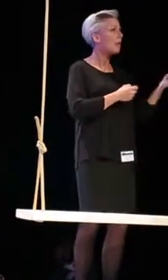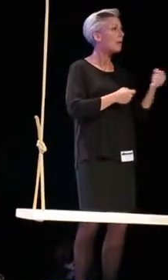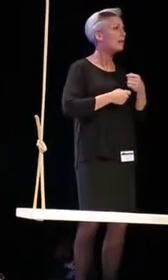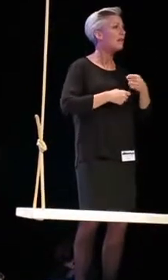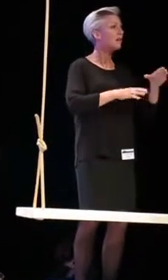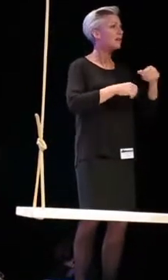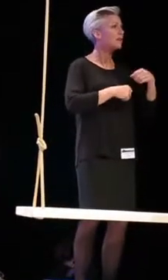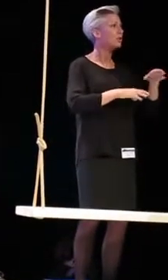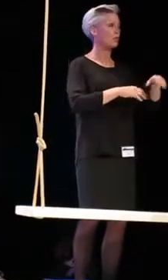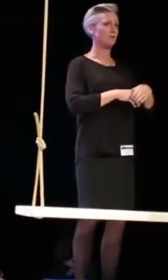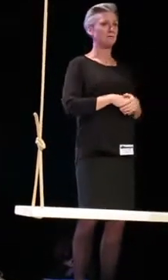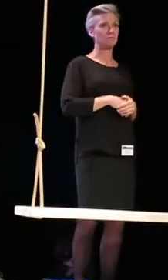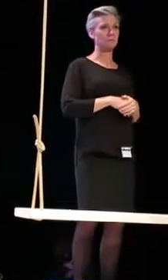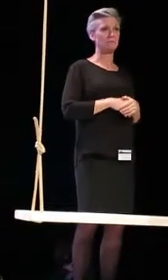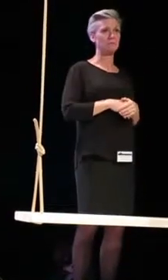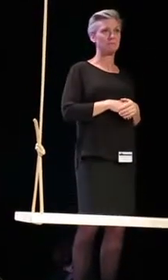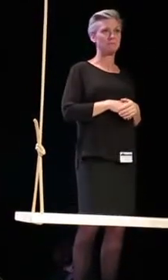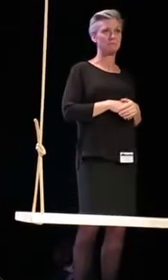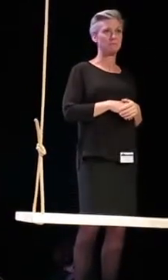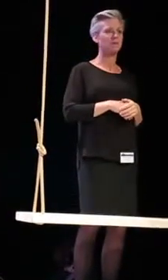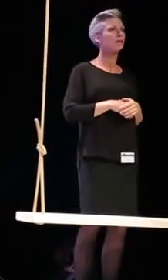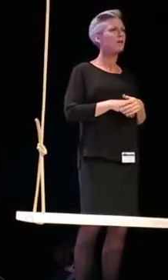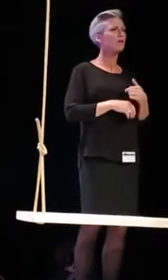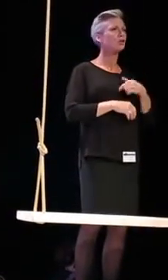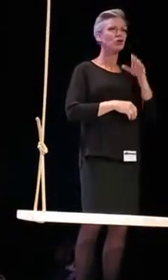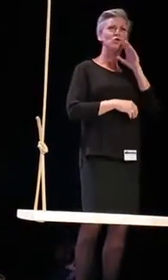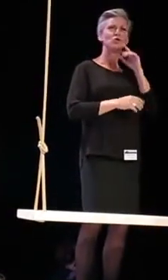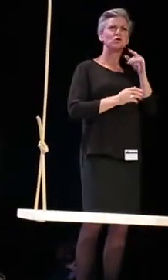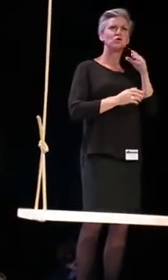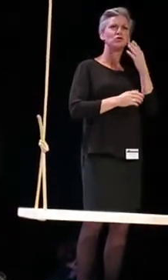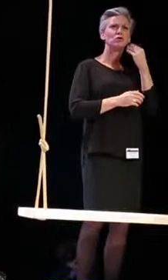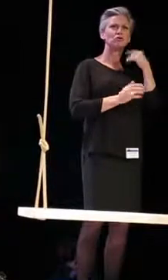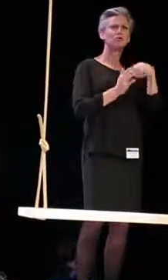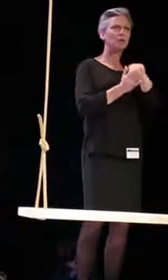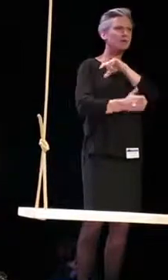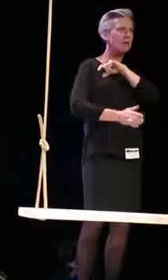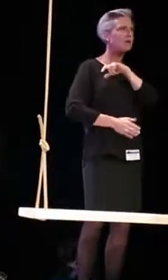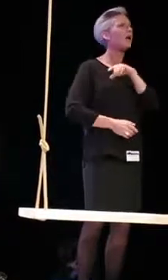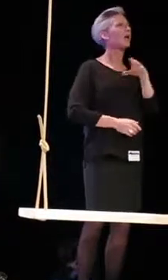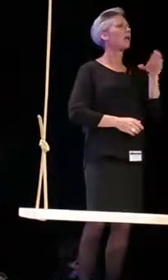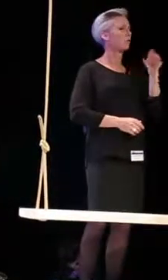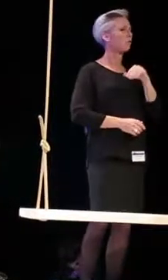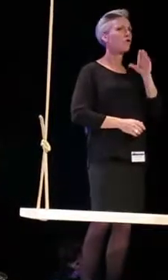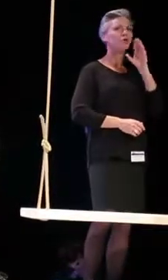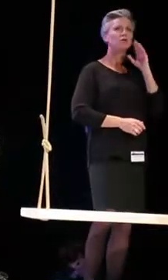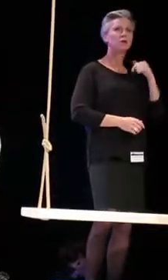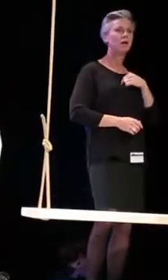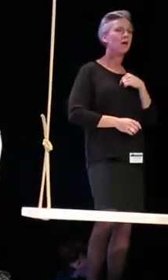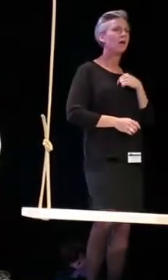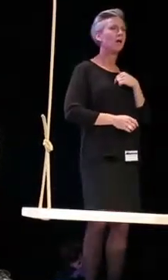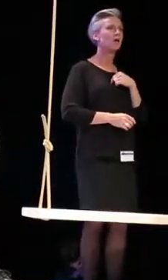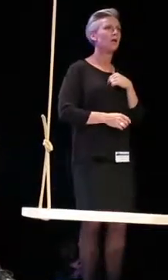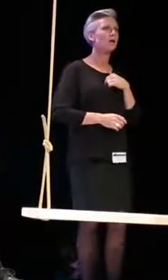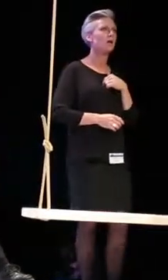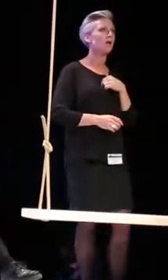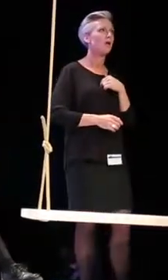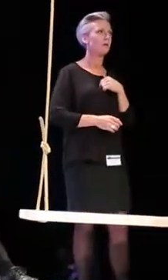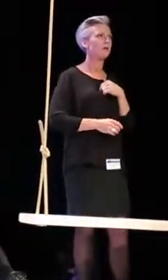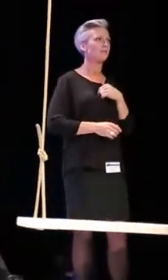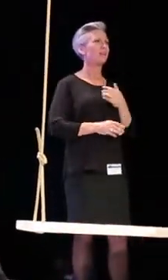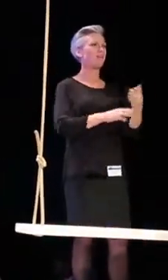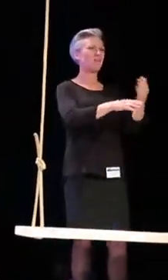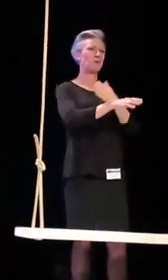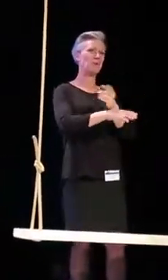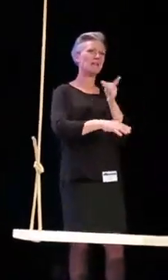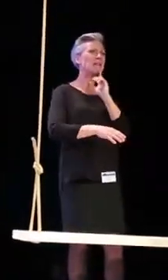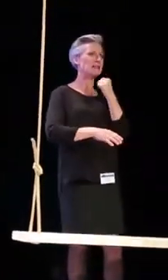har, jag hörde precis bara förra veckan här, en otroligt viktig, jag menar, alla är vi överens, det skulle jag ha sagt tidigare, att det räcker inte bara